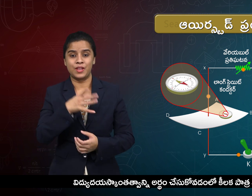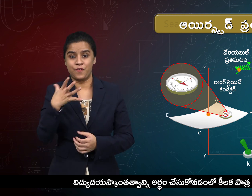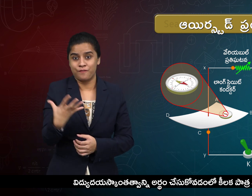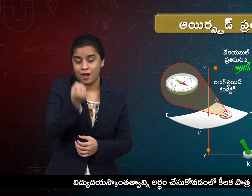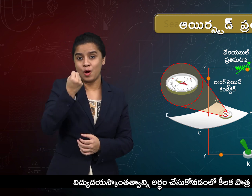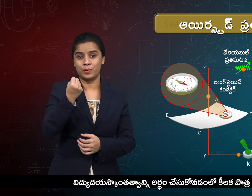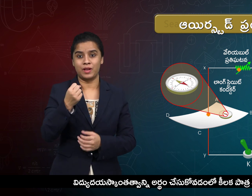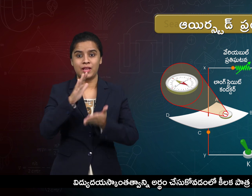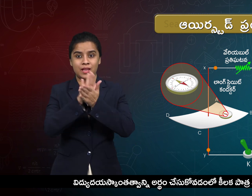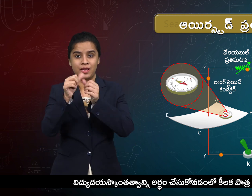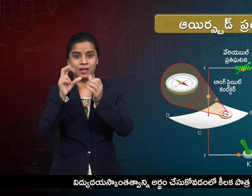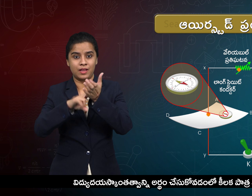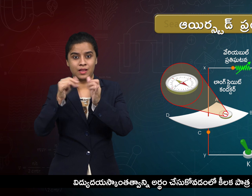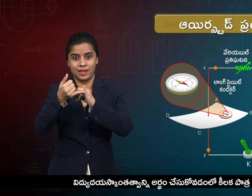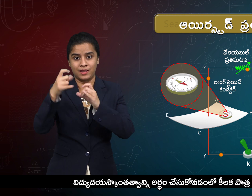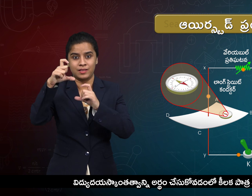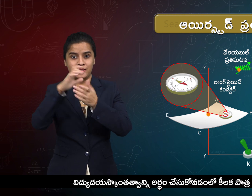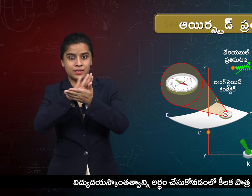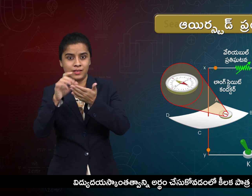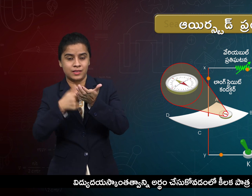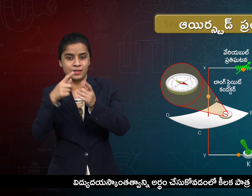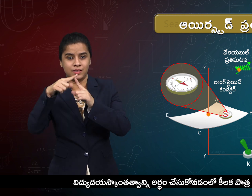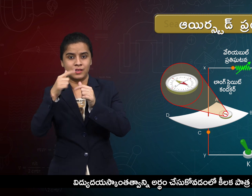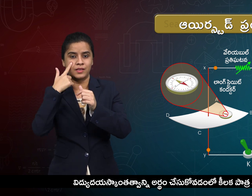విద్యుదయస్కాంత తత్వాన్ని అర్థం చేసుకోవడంలో కీలక పాత్ర పోషించిన